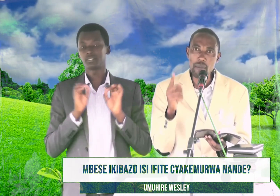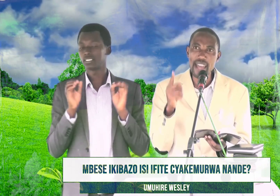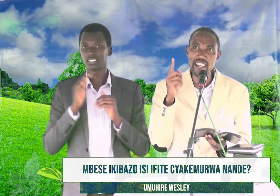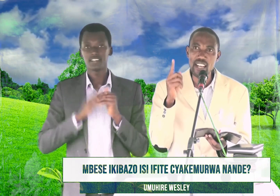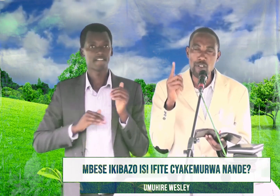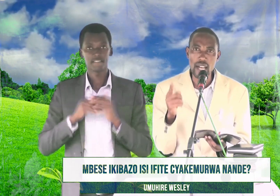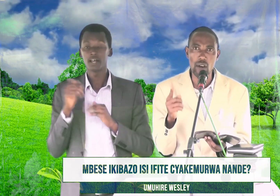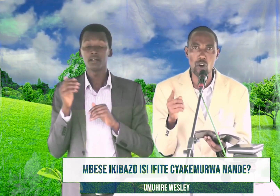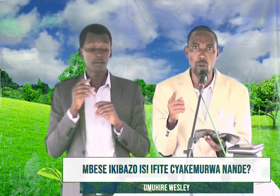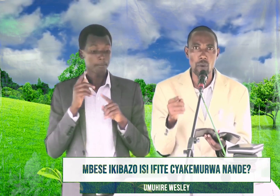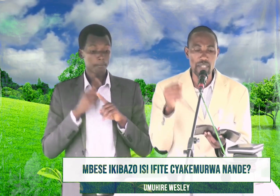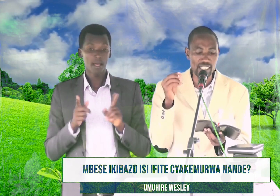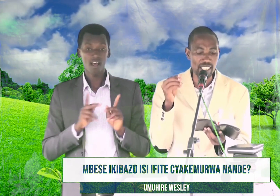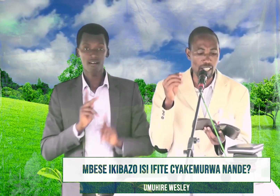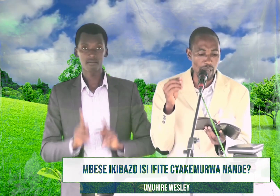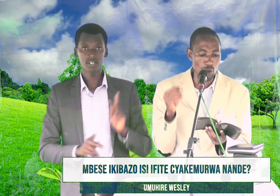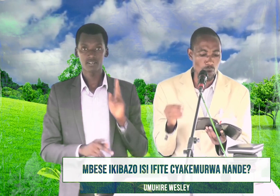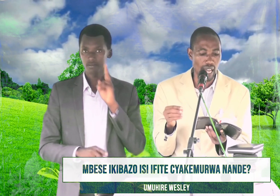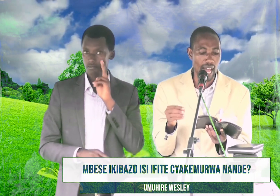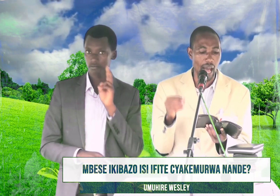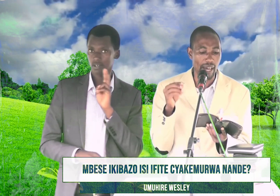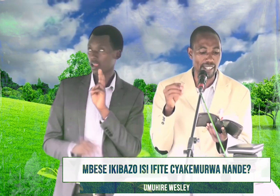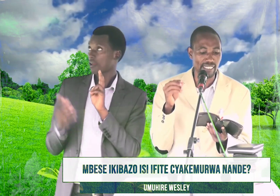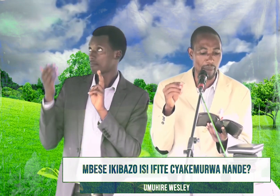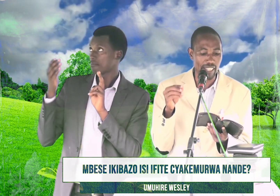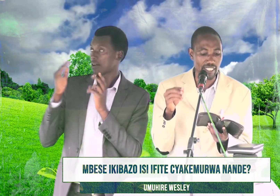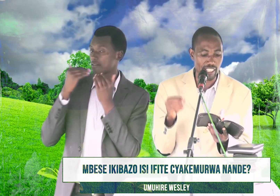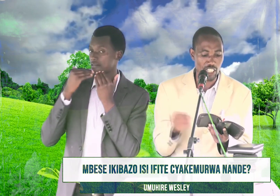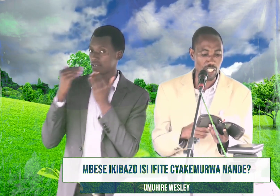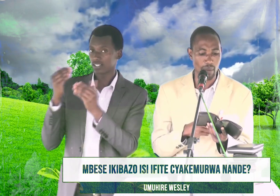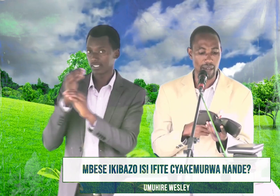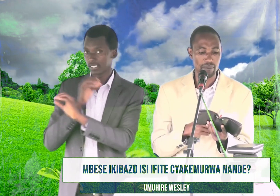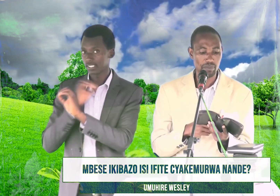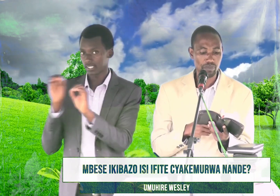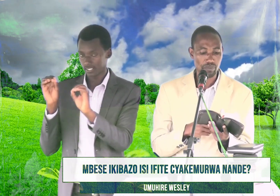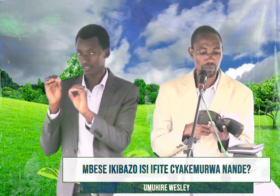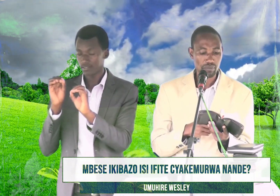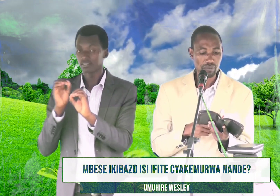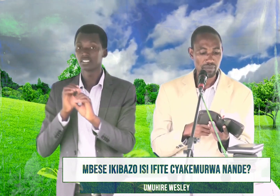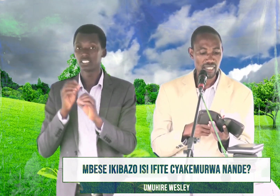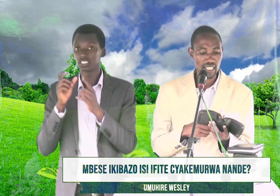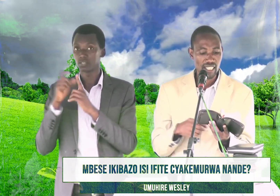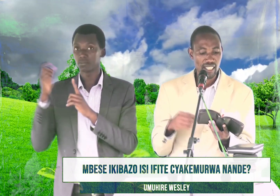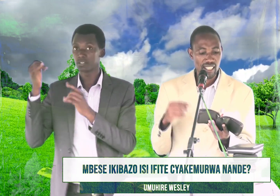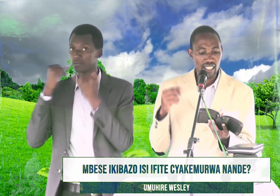jambo ry'Imana riravuga ngo mu minsi y'imperuka abantu azaba ari indashima